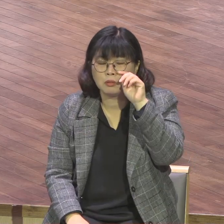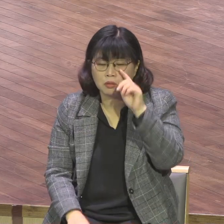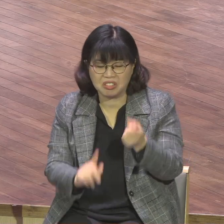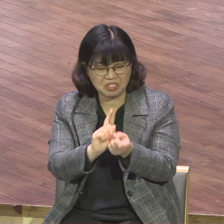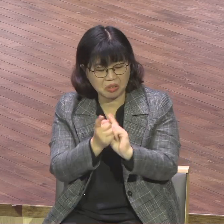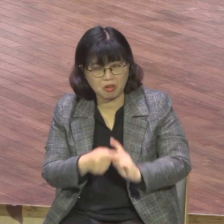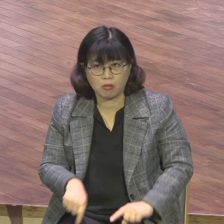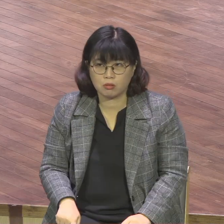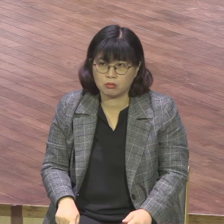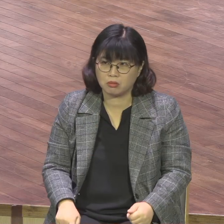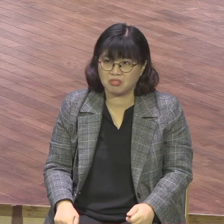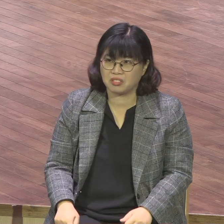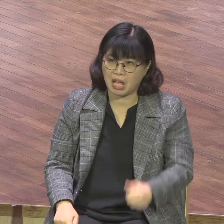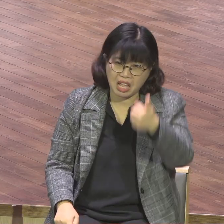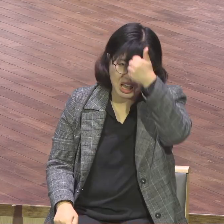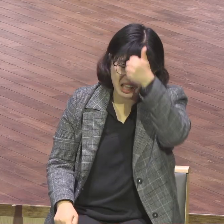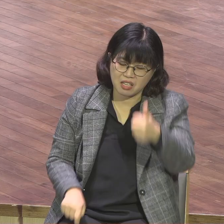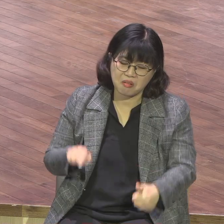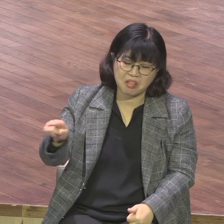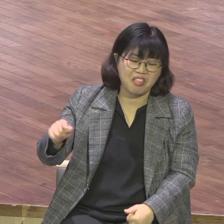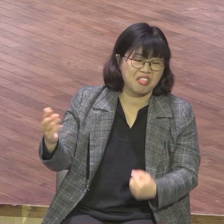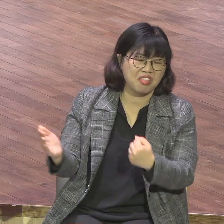각자 이기주의자가 되었어요.